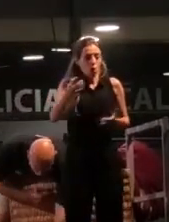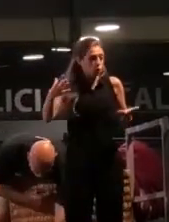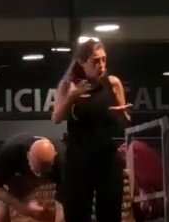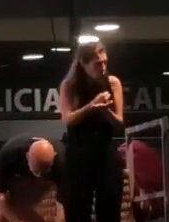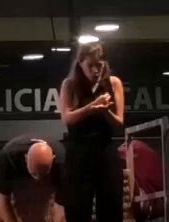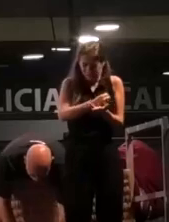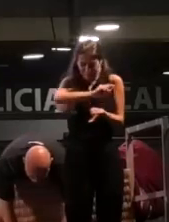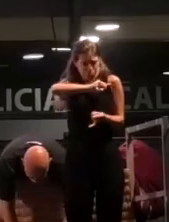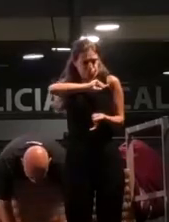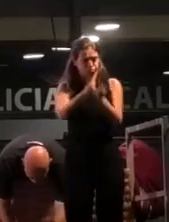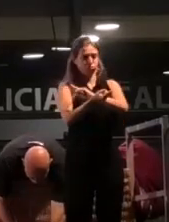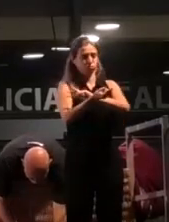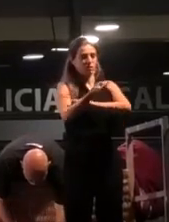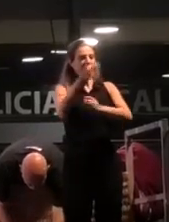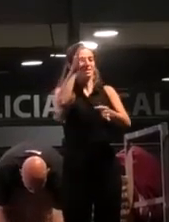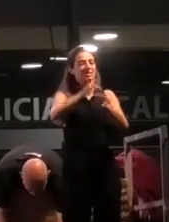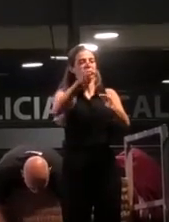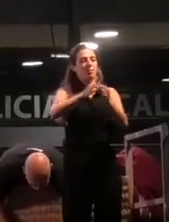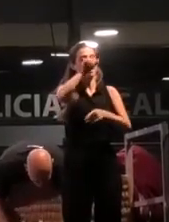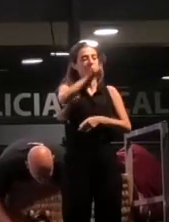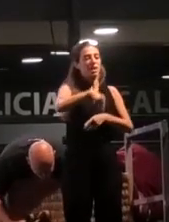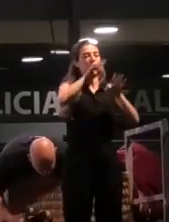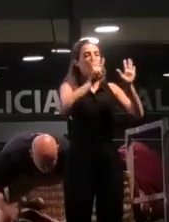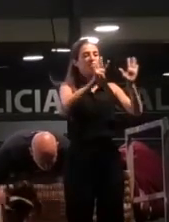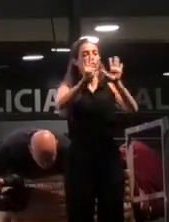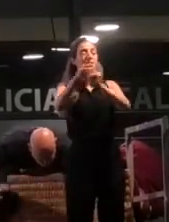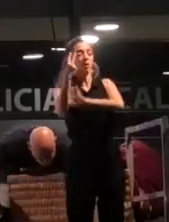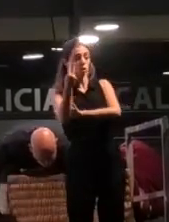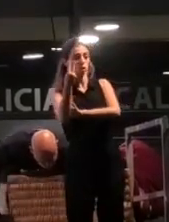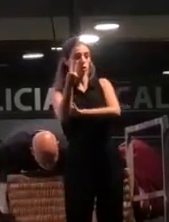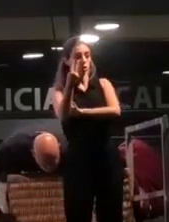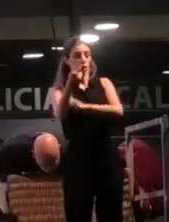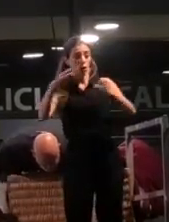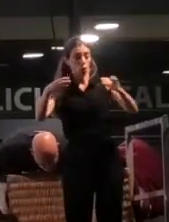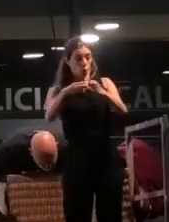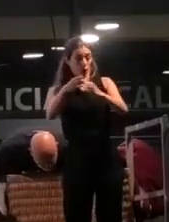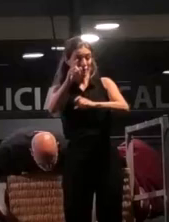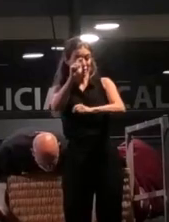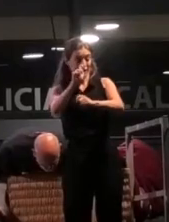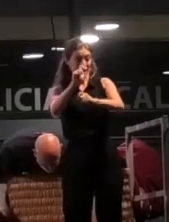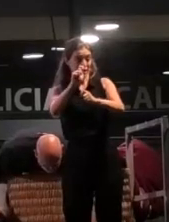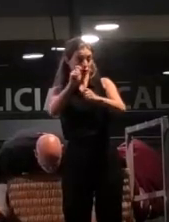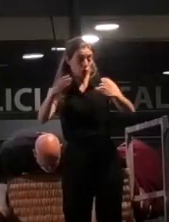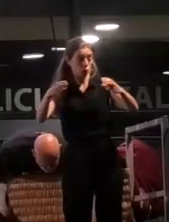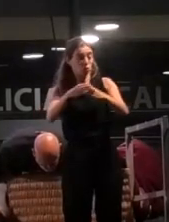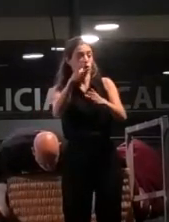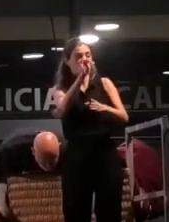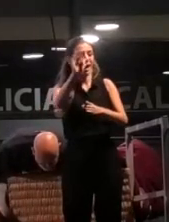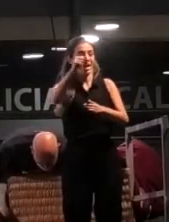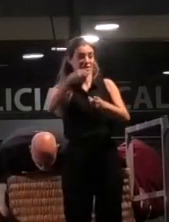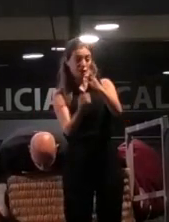tot va canviar el setembre de 1992 amb l'aparició de la colla gegantera Tota